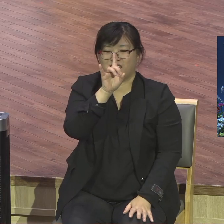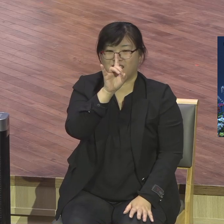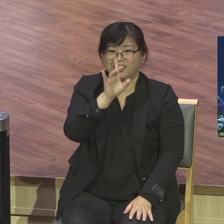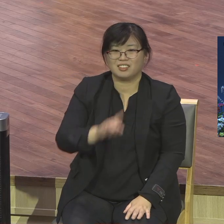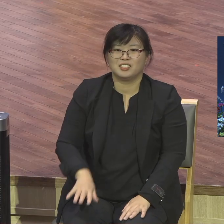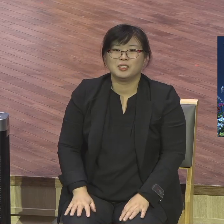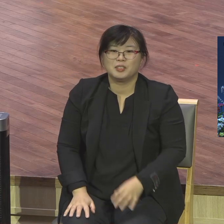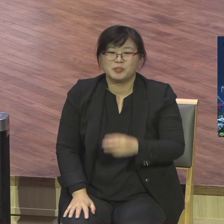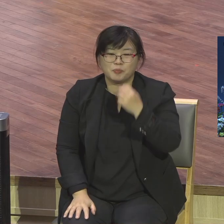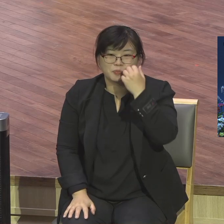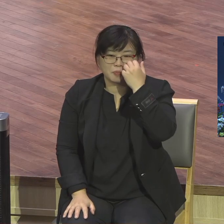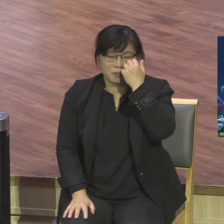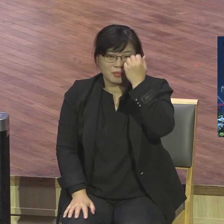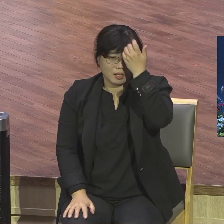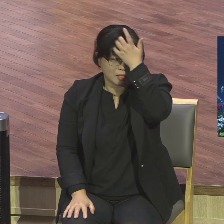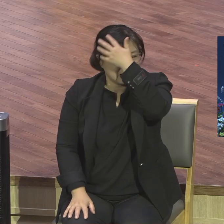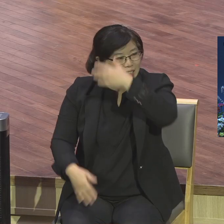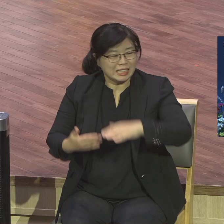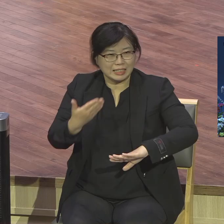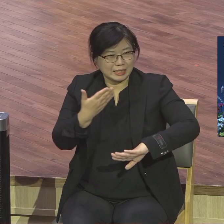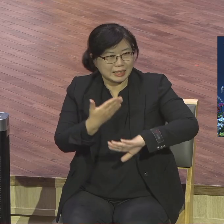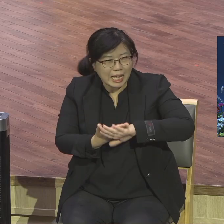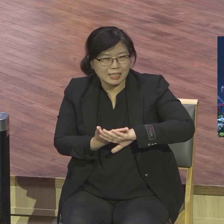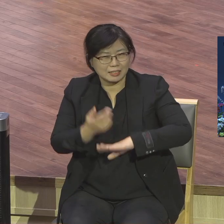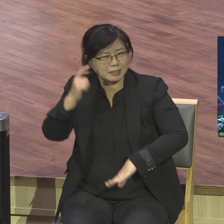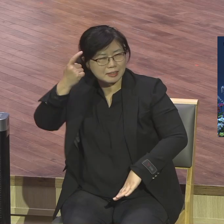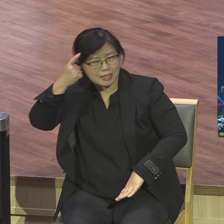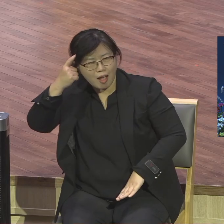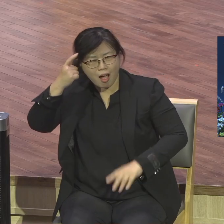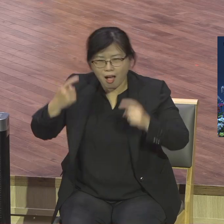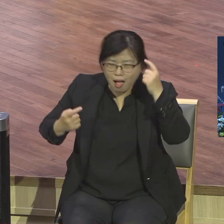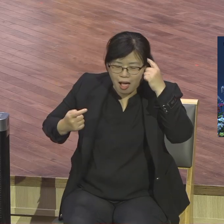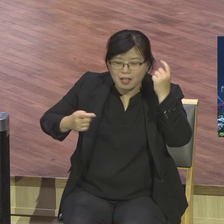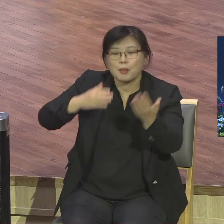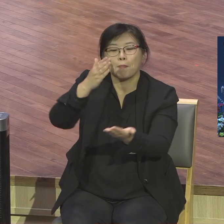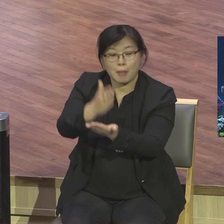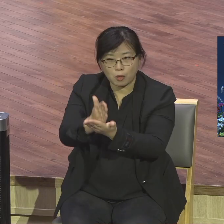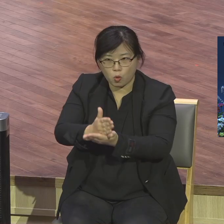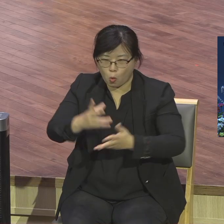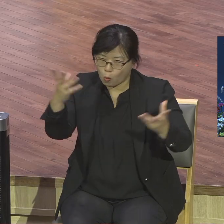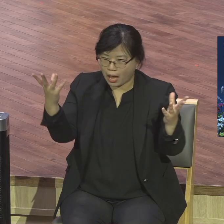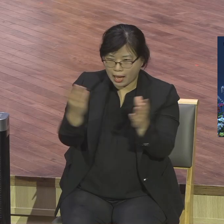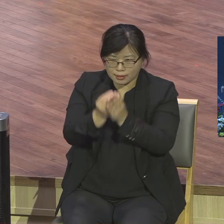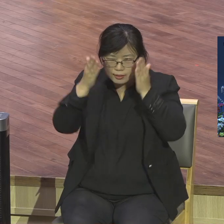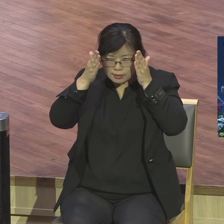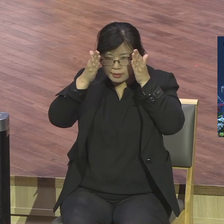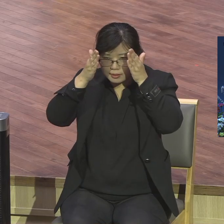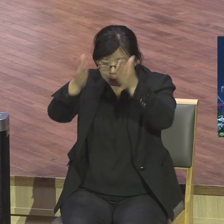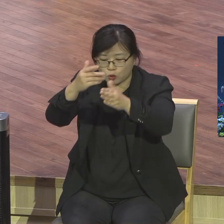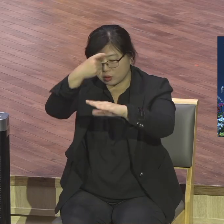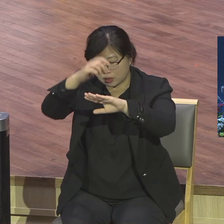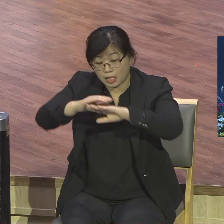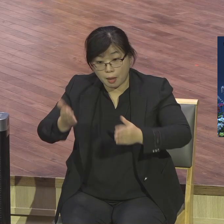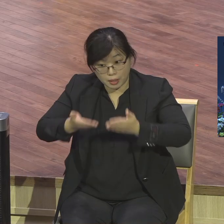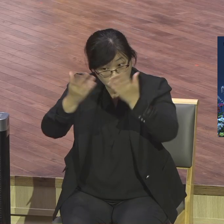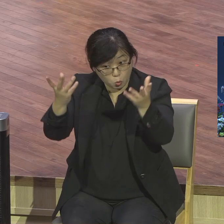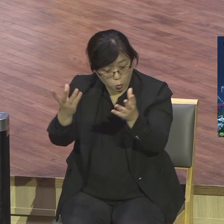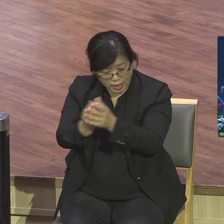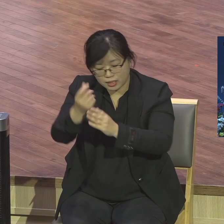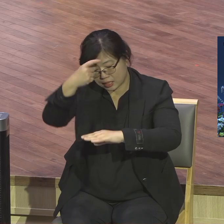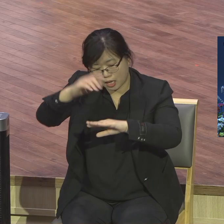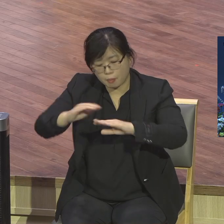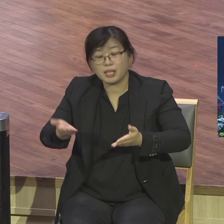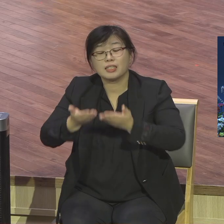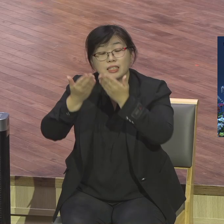그리고 십일조에 대해서 강조하고 있습니다 하나님 앞에 나아갈 때 온전한 십일조를 가지고 나아가야 한다고 말씀합니다 어떤